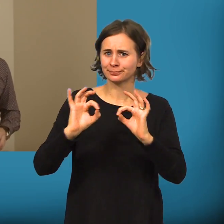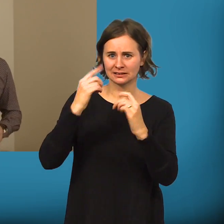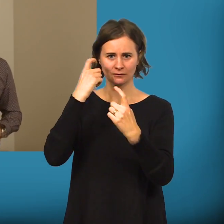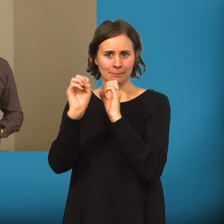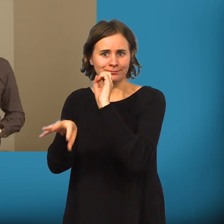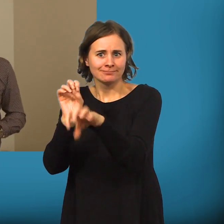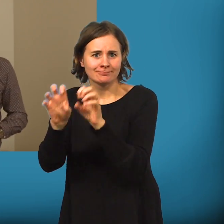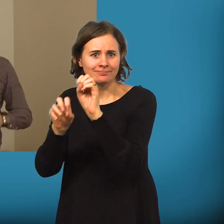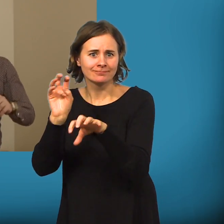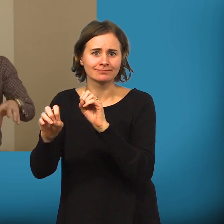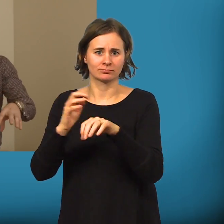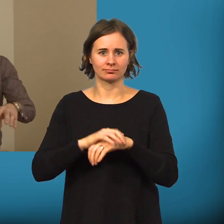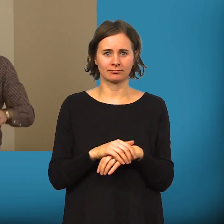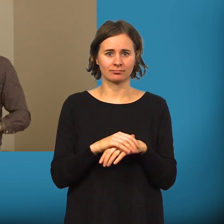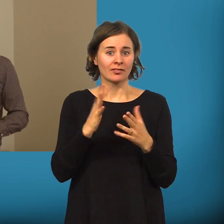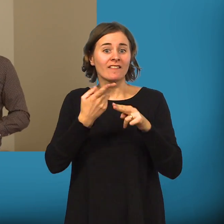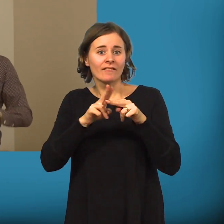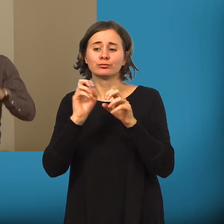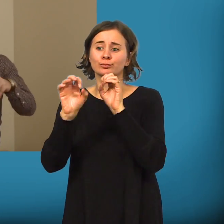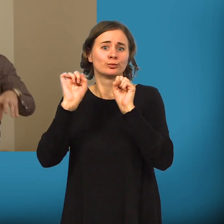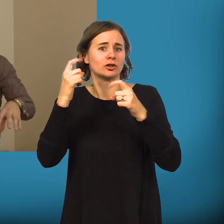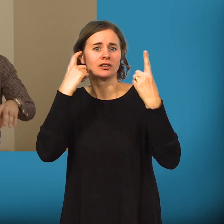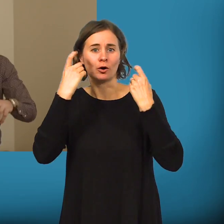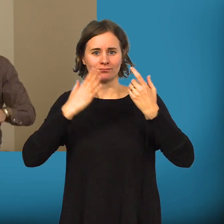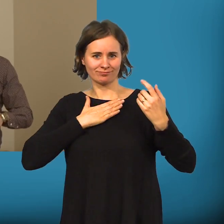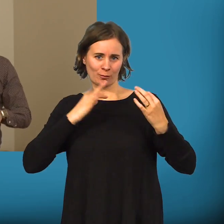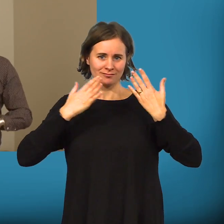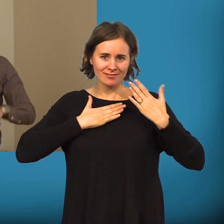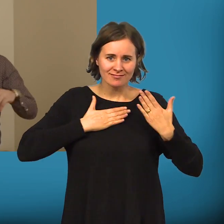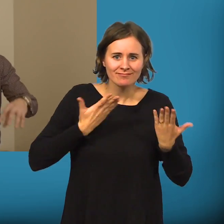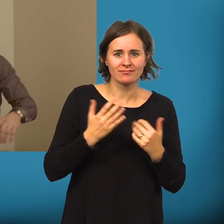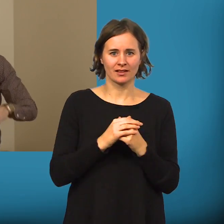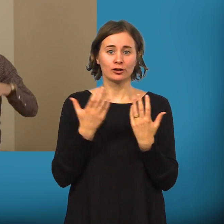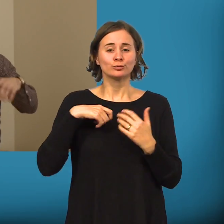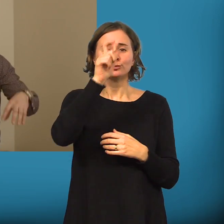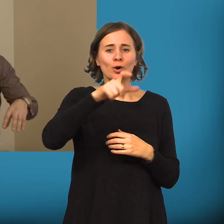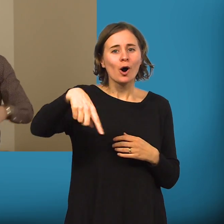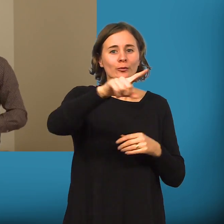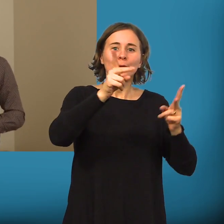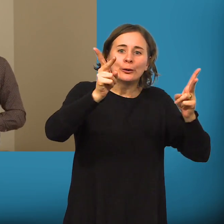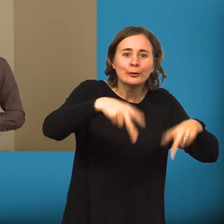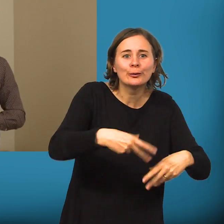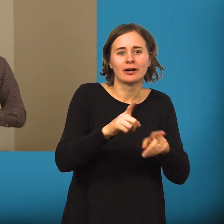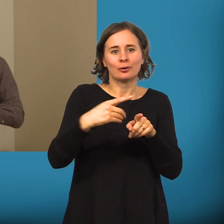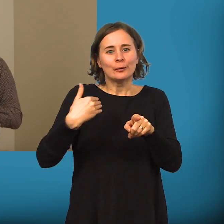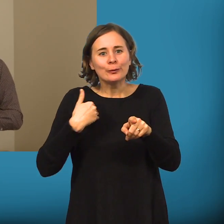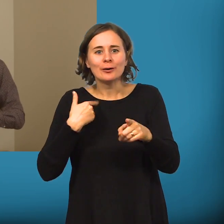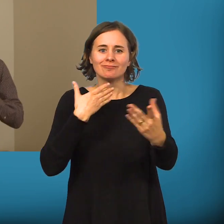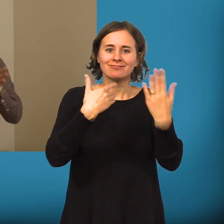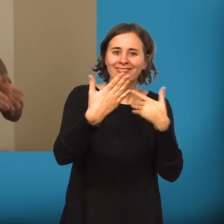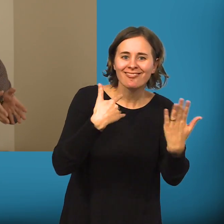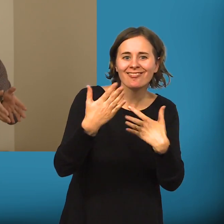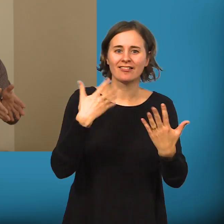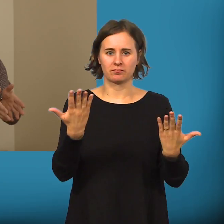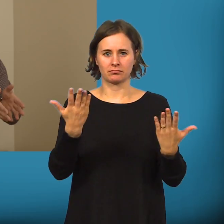Tai reiškia, reikia informacijos apie mane, žmonės pageidauja, žmonės bendrauja, jie pasigėdo manęs, vadinasi, aš